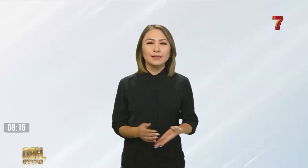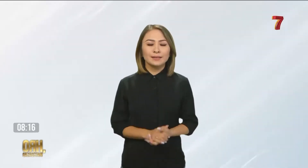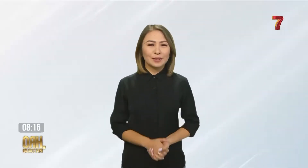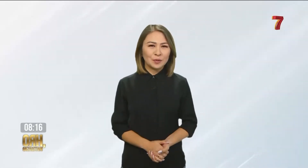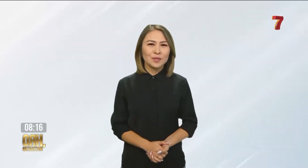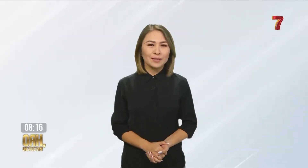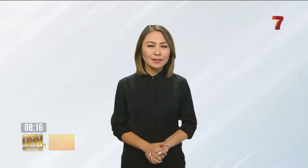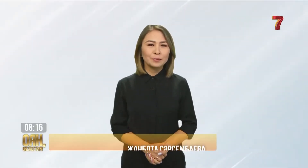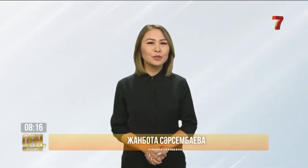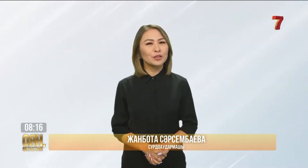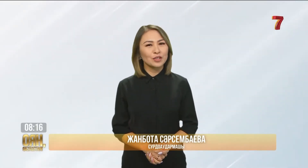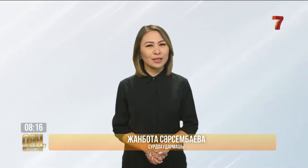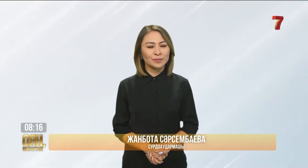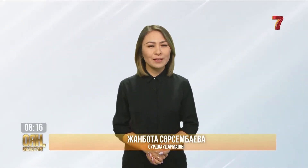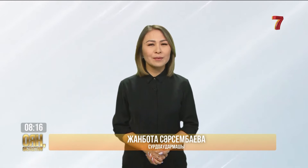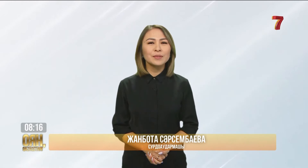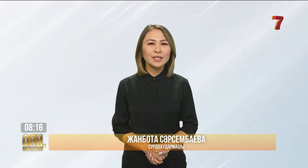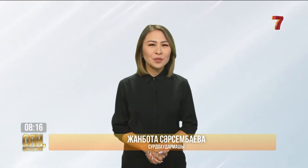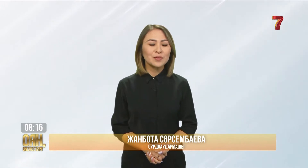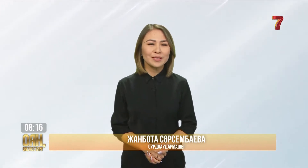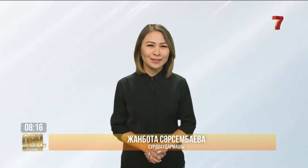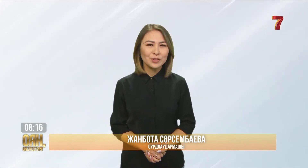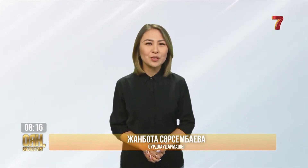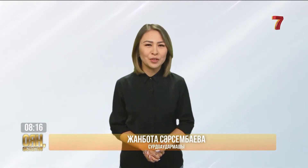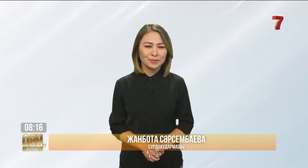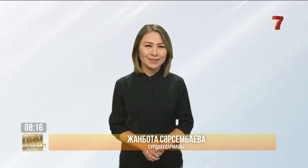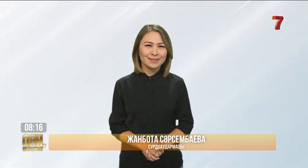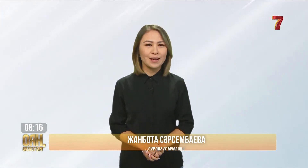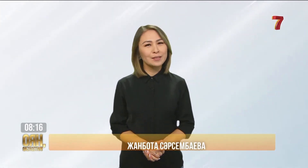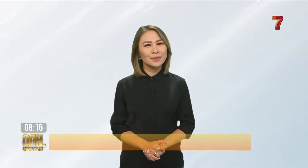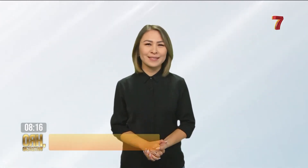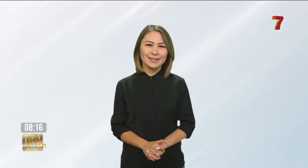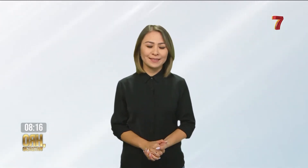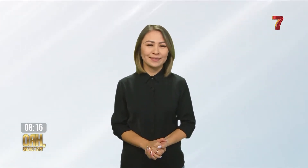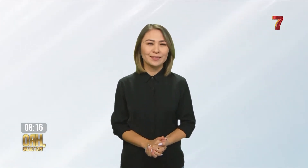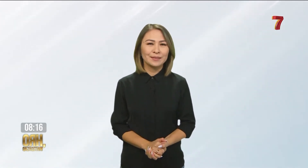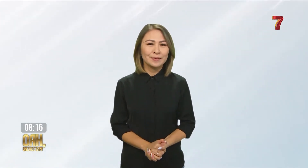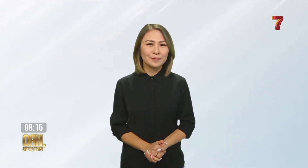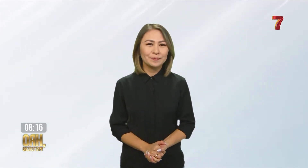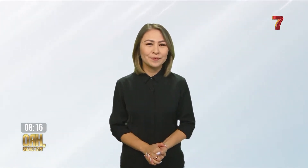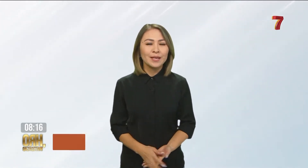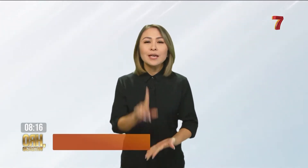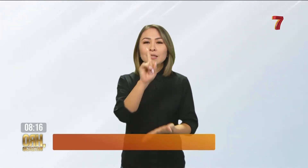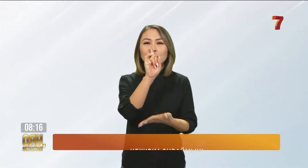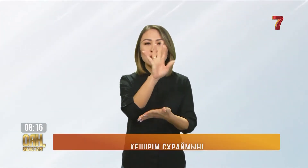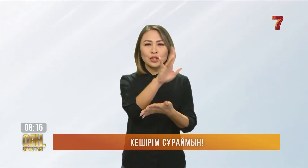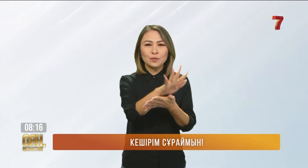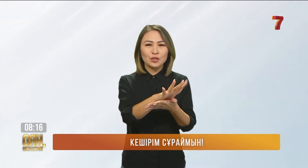Қайырлы таң, достар, бүгінгі шығарымда мына сөздерді үйренеміз. Ал бастайық. Кешірім